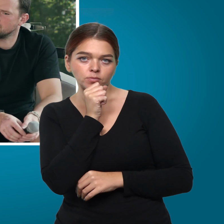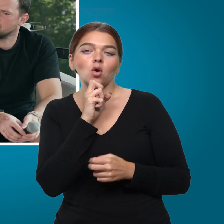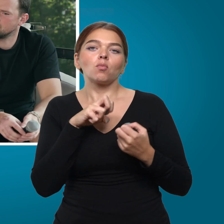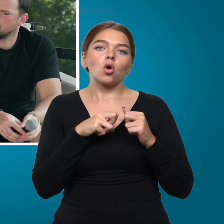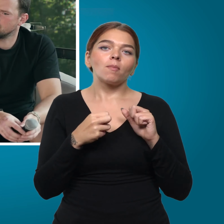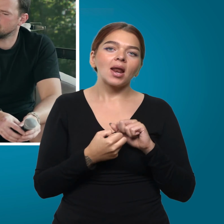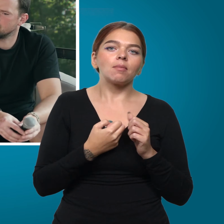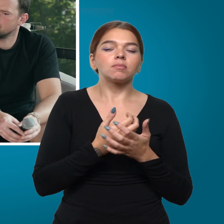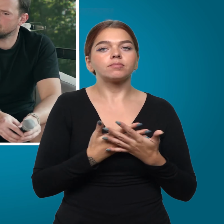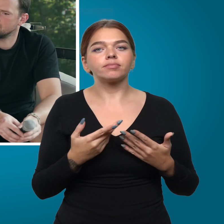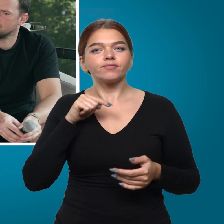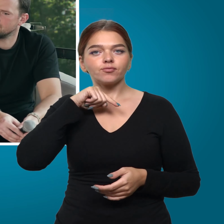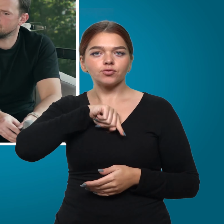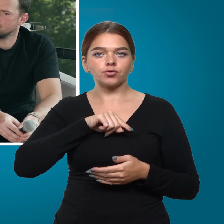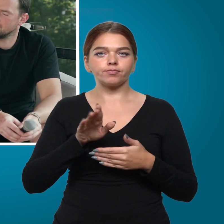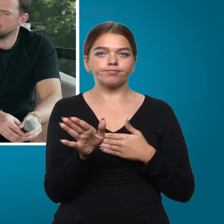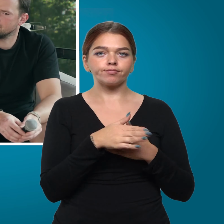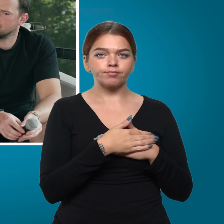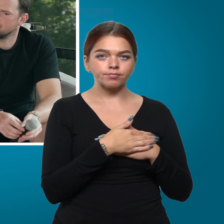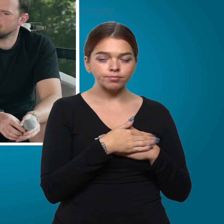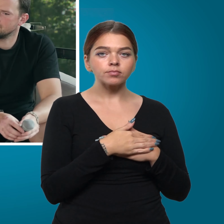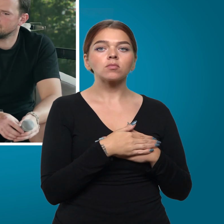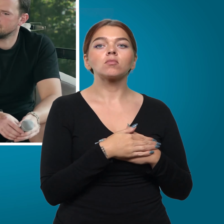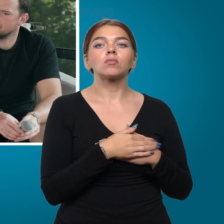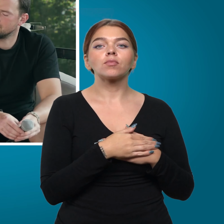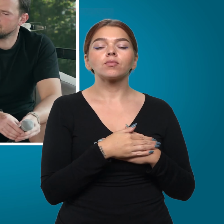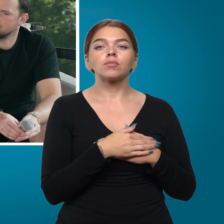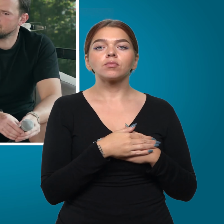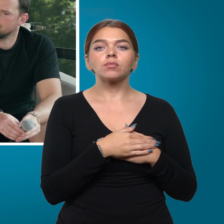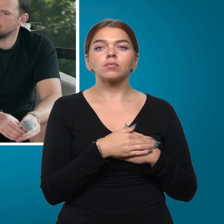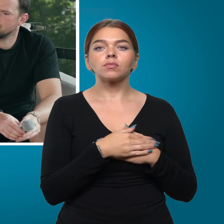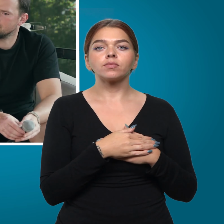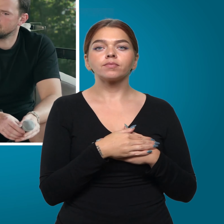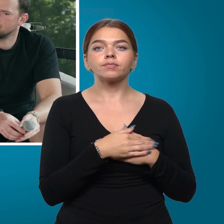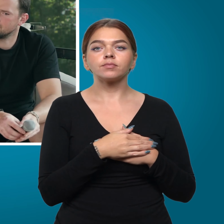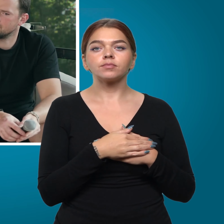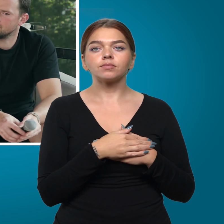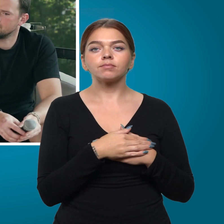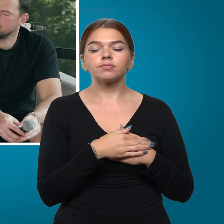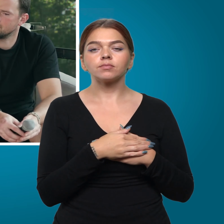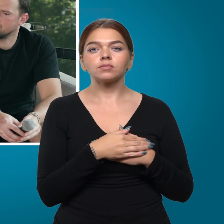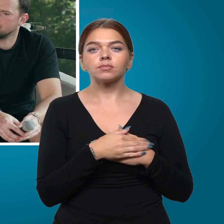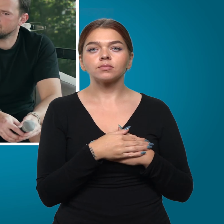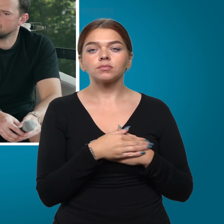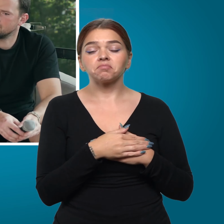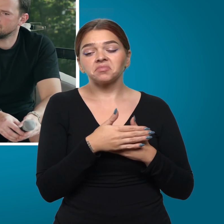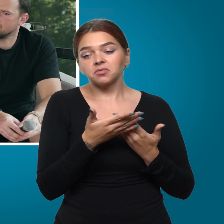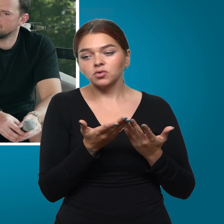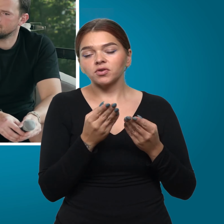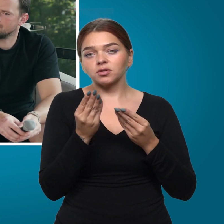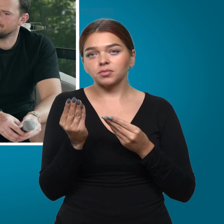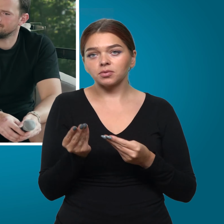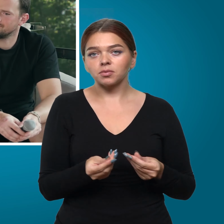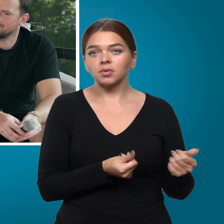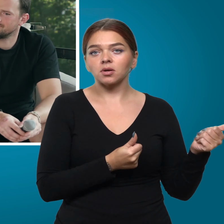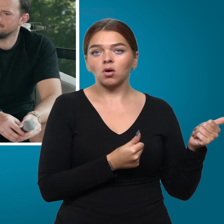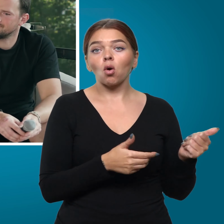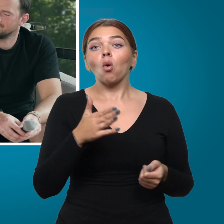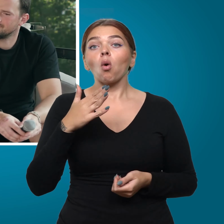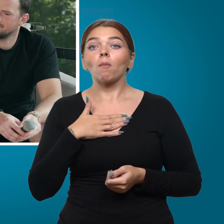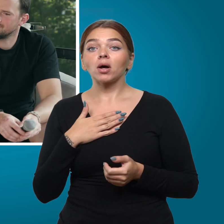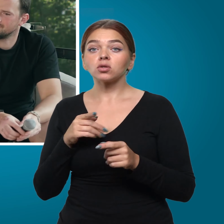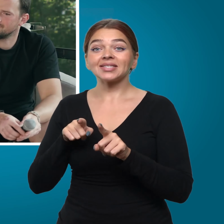Ir taip slydo ir praslydo viskas, o pavyzdžiui, mano sesuo, jinai ir tarp kitko, nesvarbu, kad